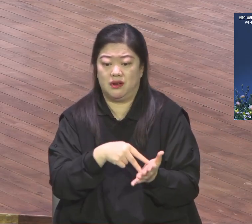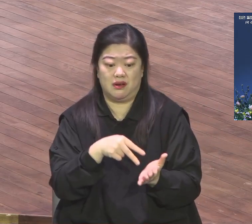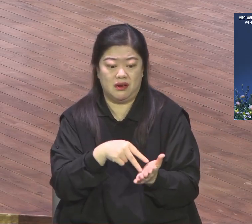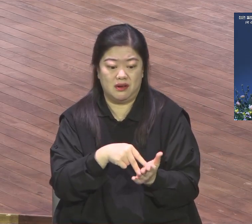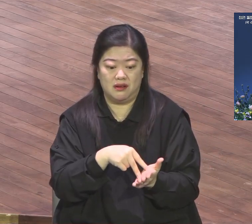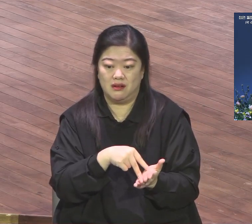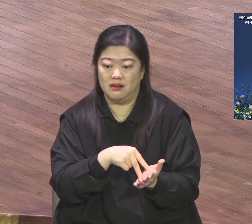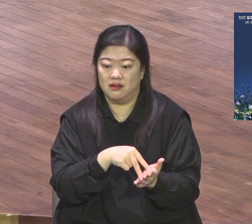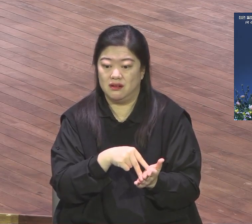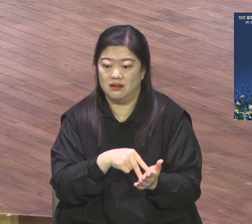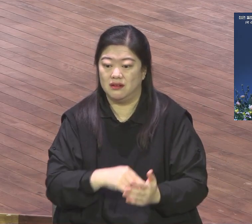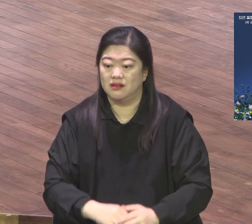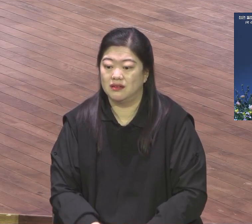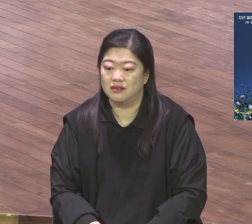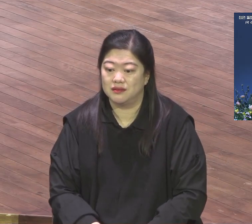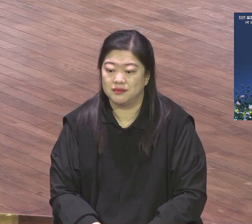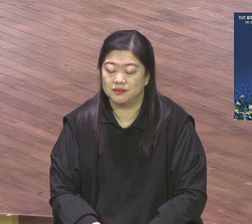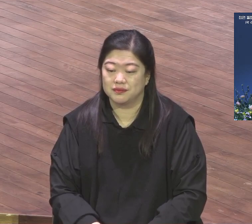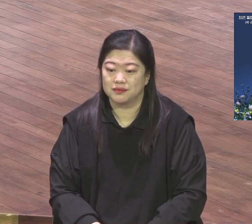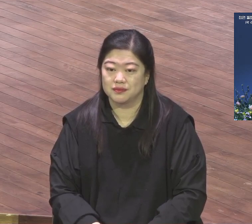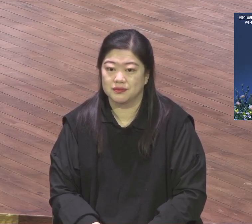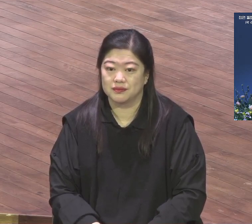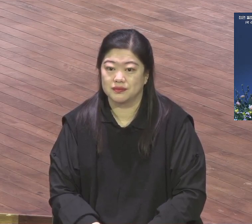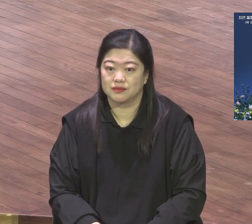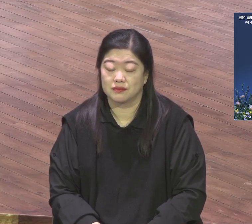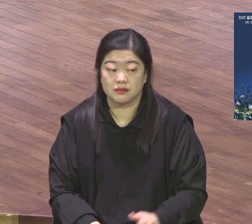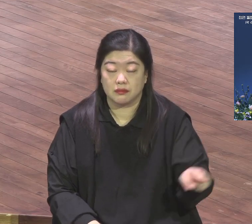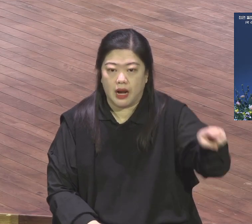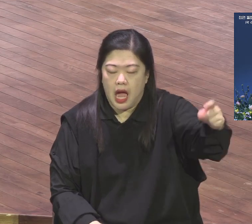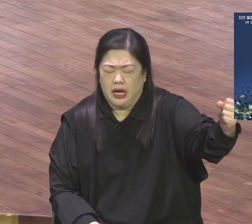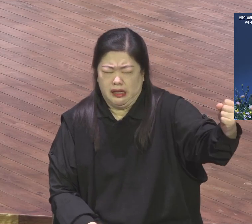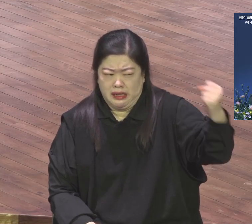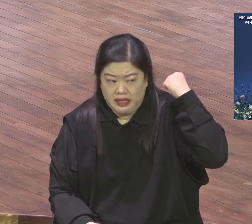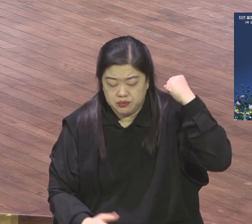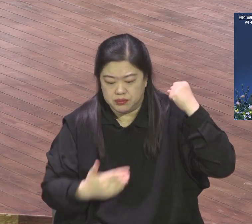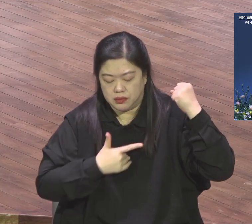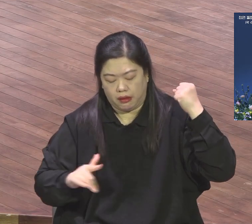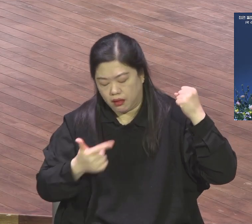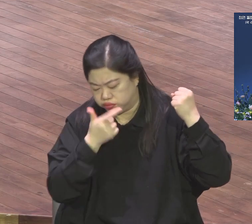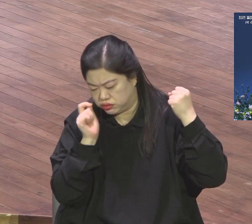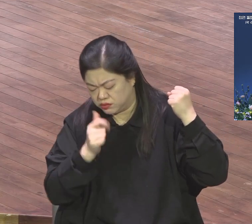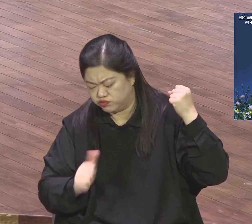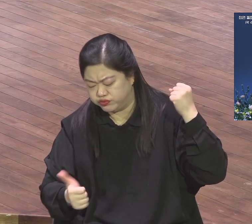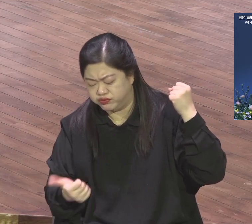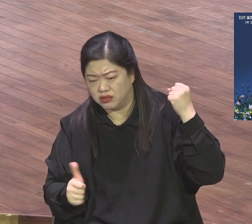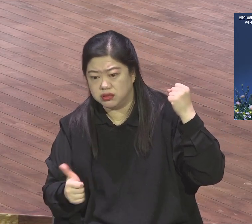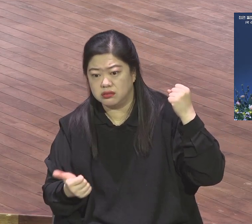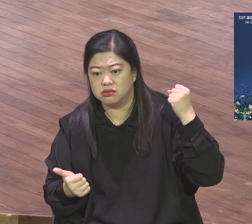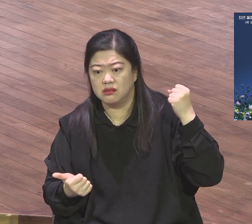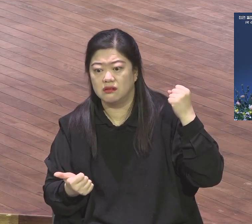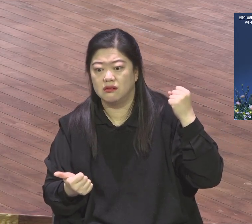거인들이라. 그들은 우리보다 강합니다. 라고 보고합니다. 자,